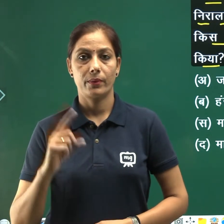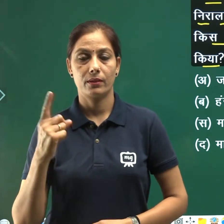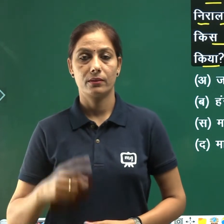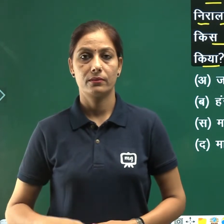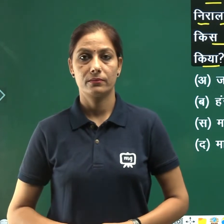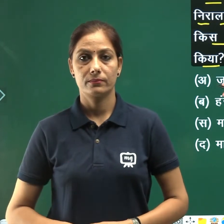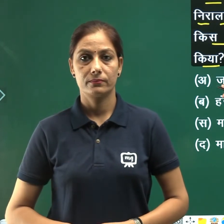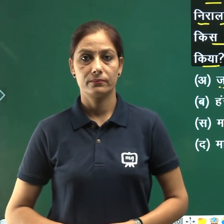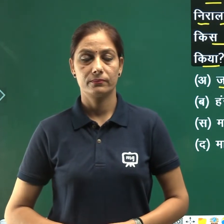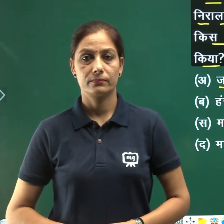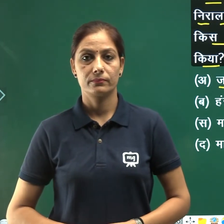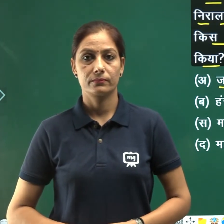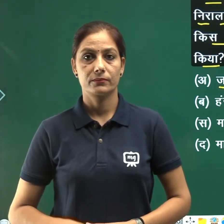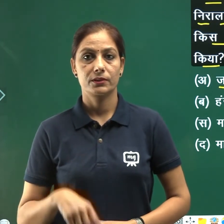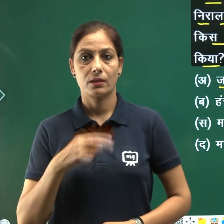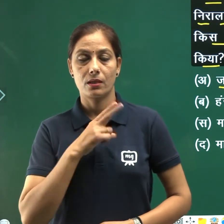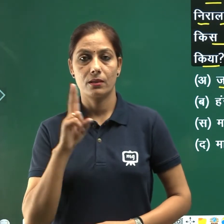पहला जागरण,